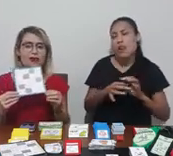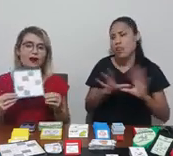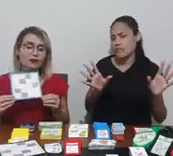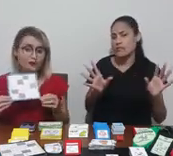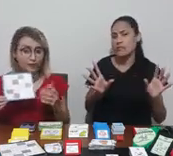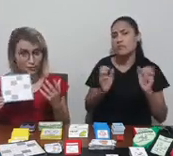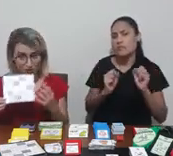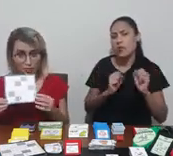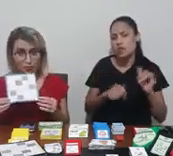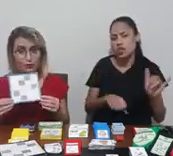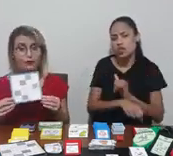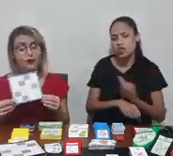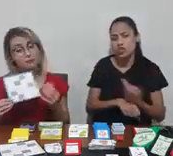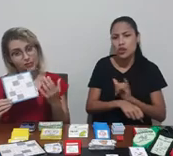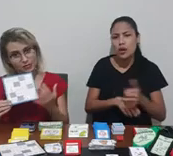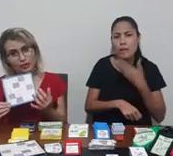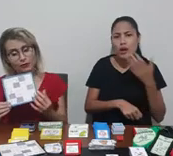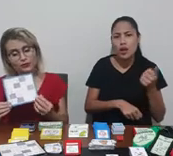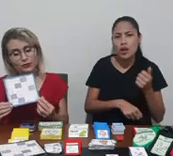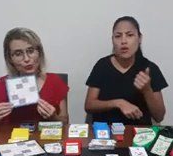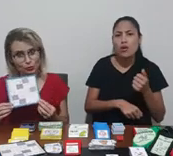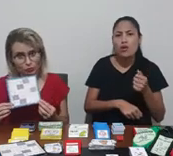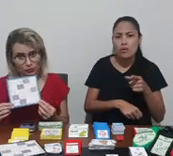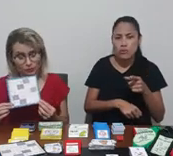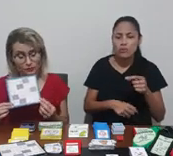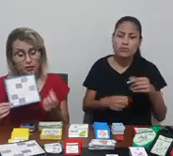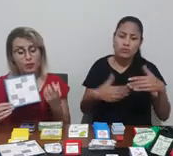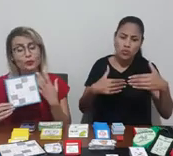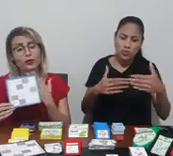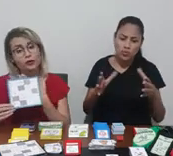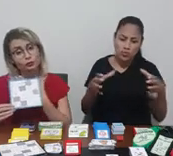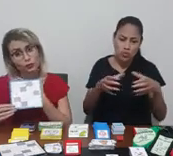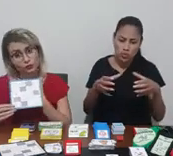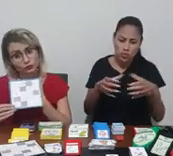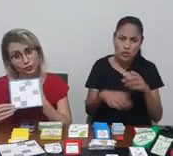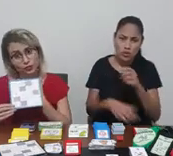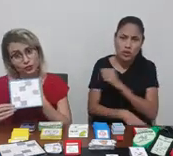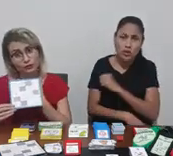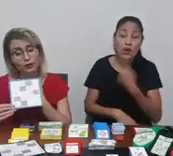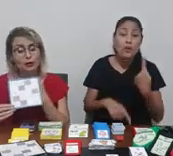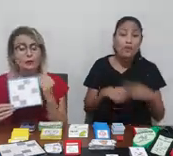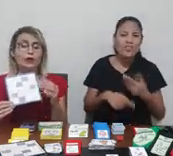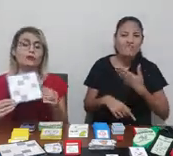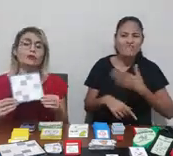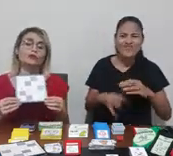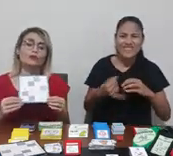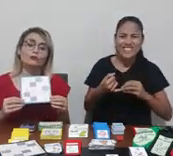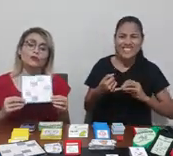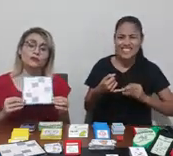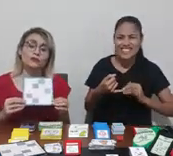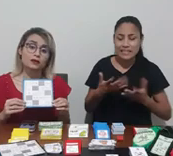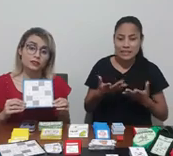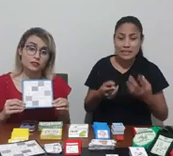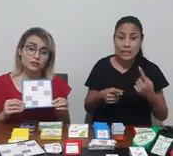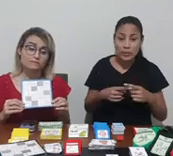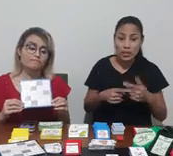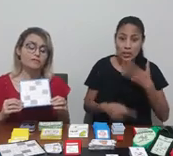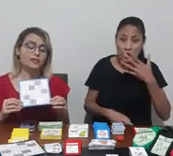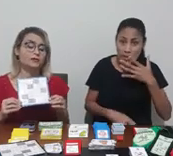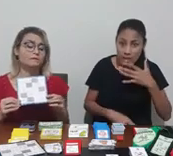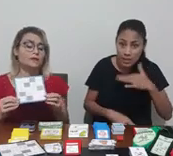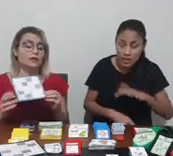fazer aquilo que achar melhor e mais adequado à sua turma. Por que eu não gosto do feijão? Porque quando eu estou com minhas